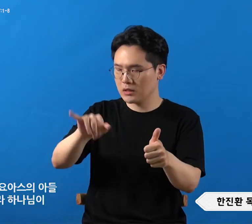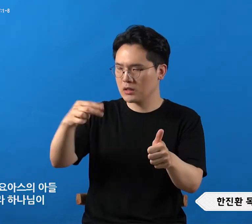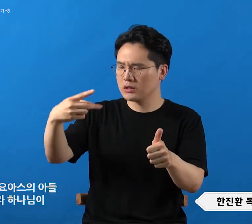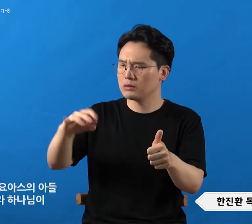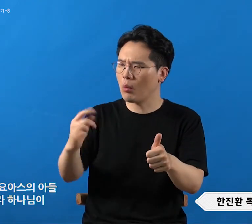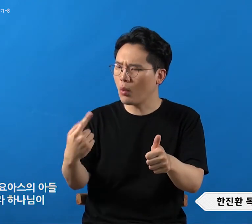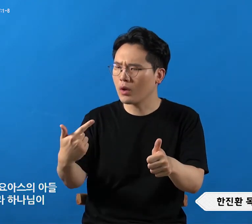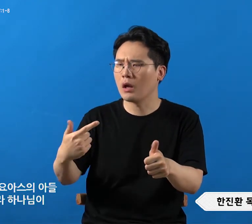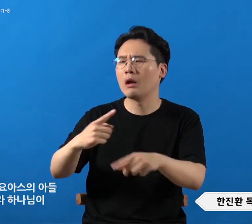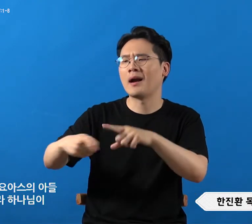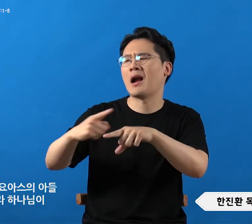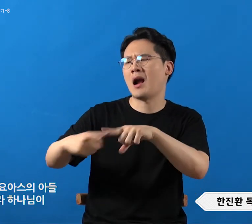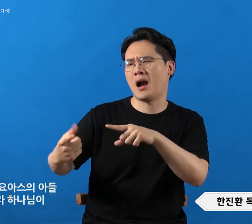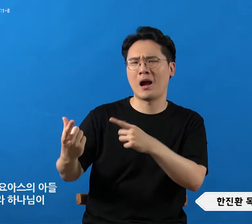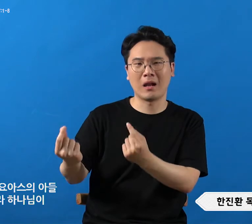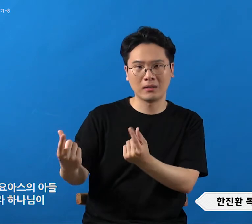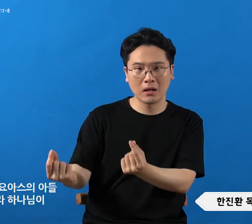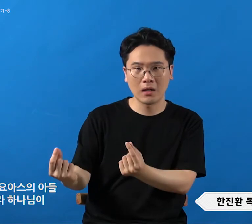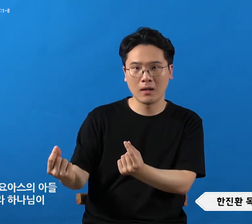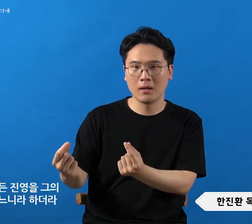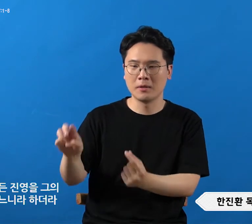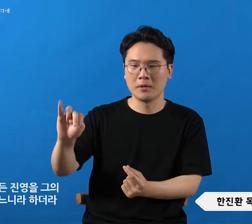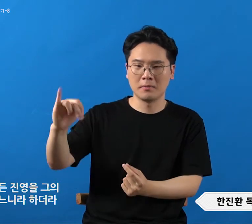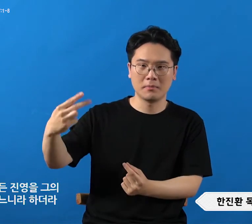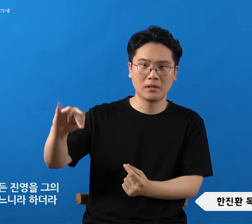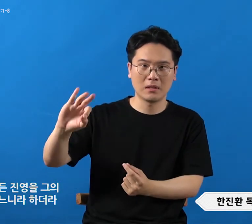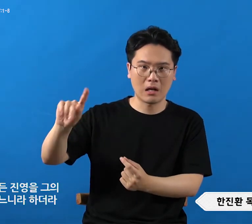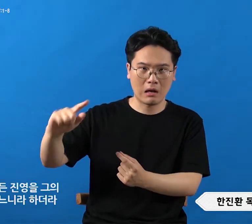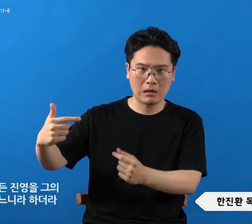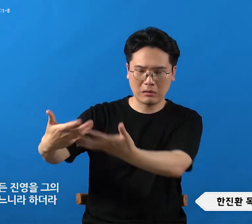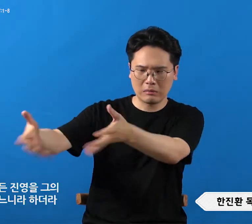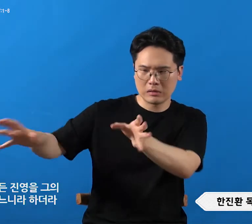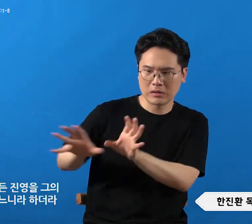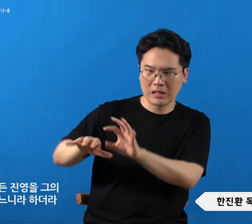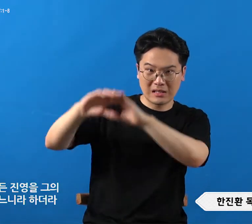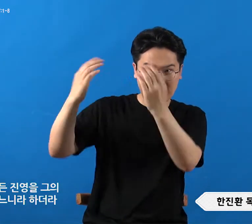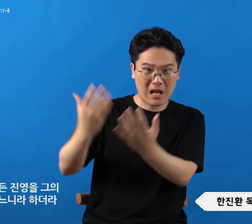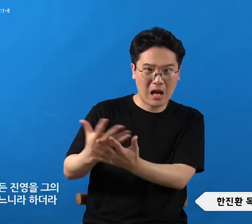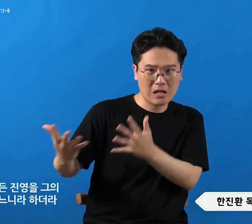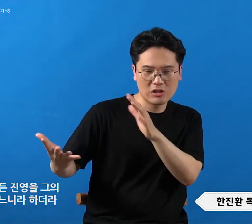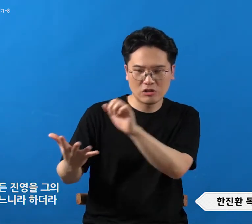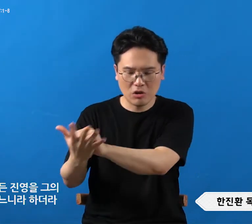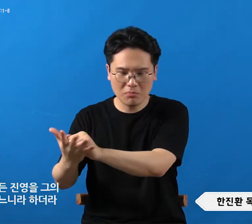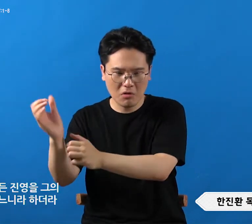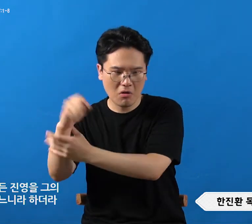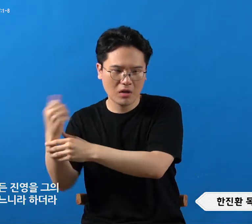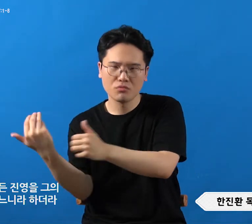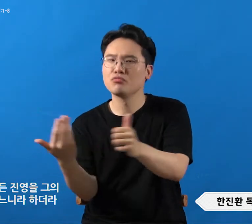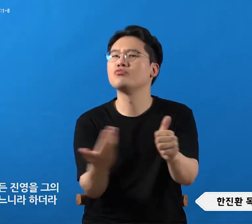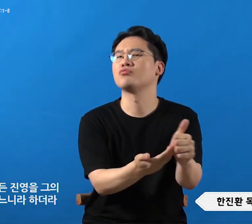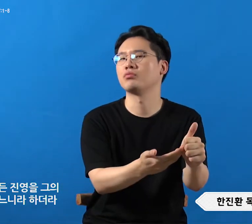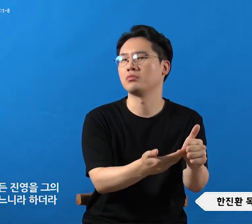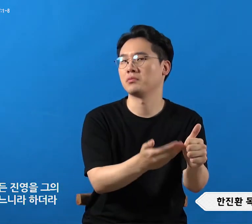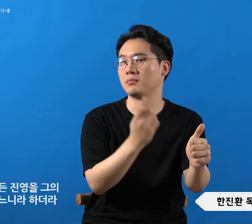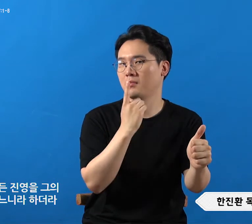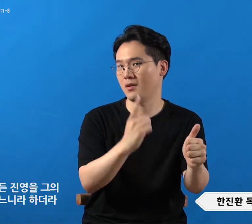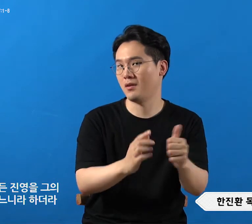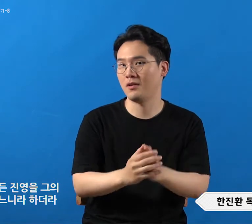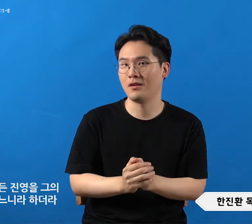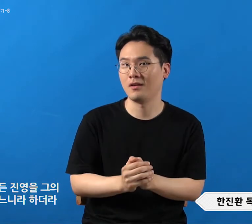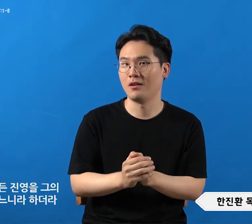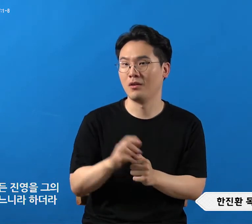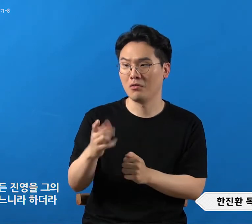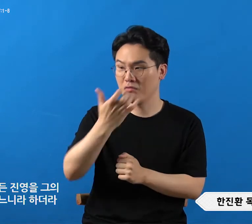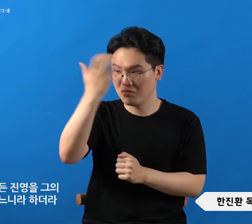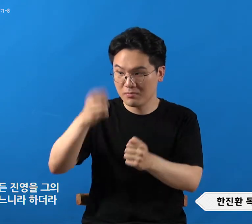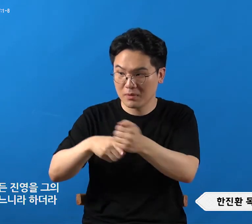하나님이 미디안과 그 모든 진영을 그의 손에 넘겨주셨느니라 하더라. 그 꿈은 다른 꿈이